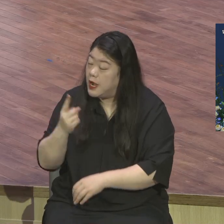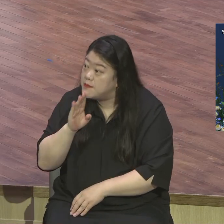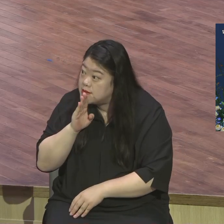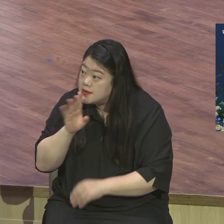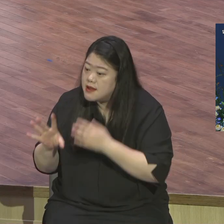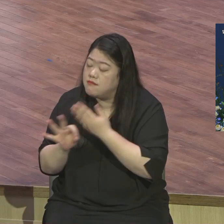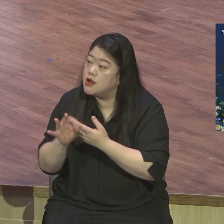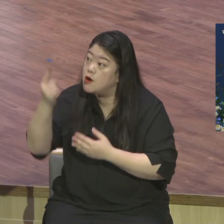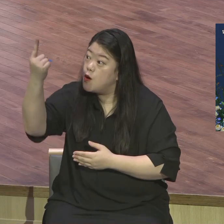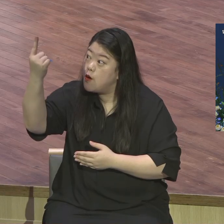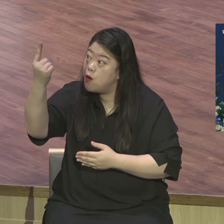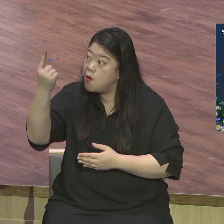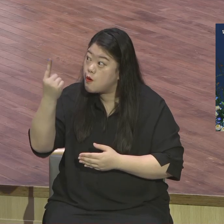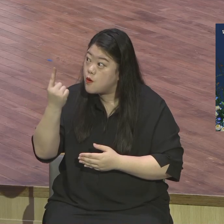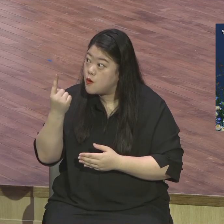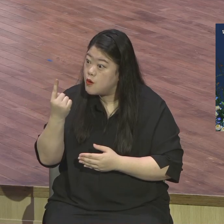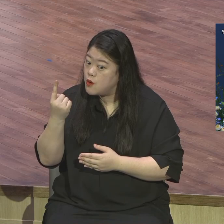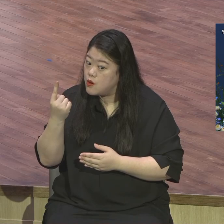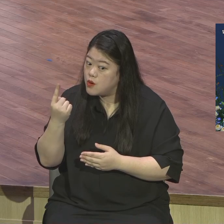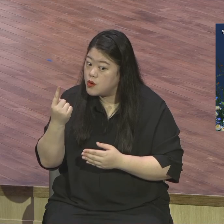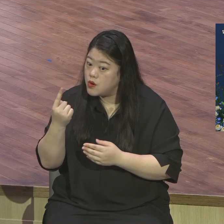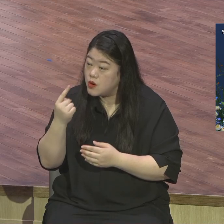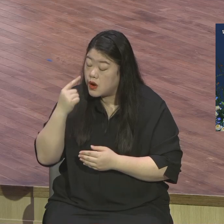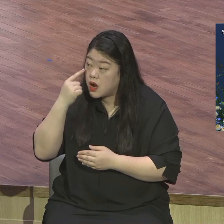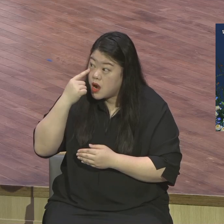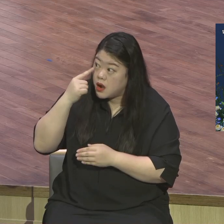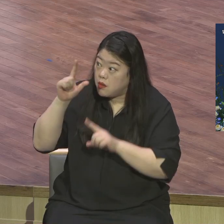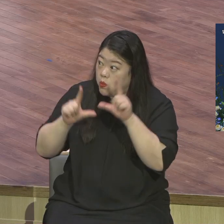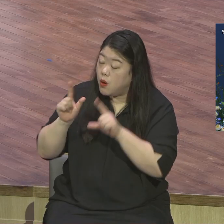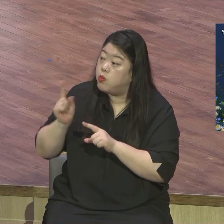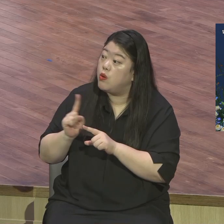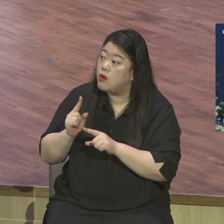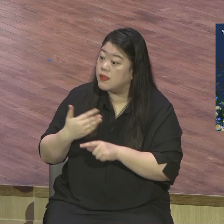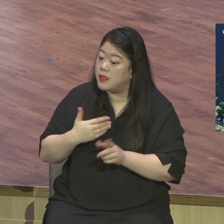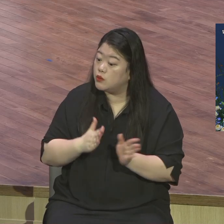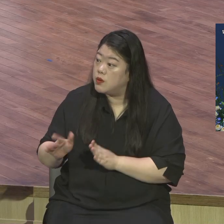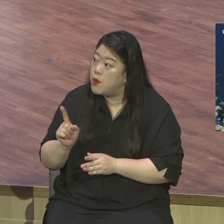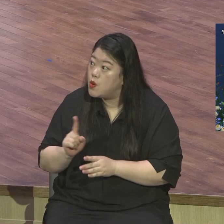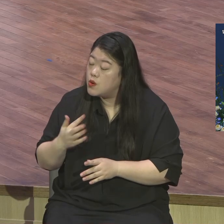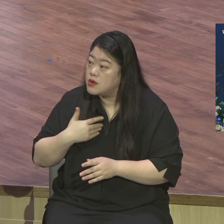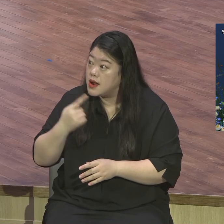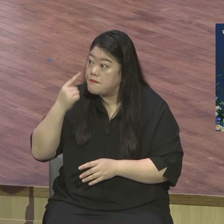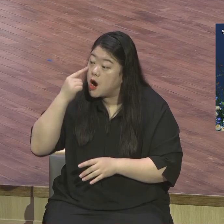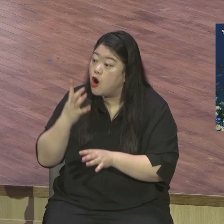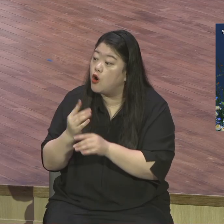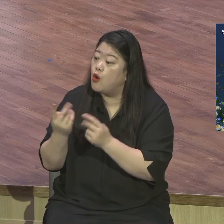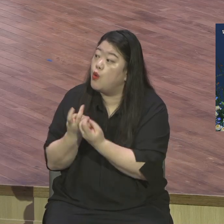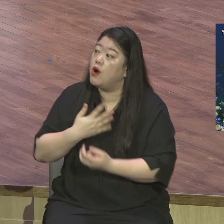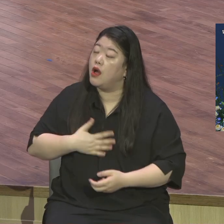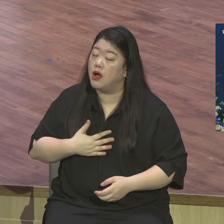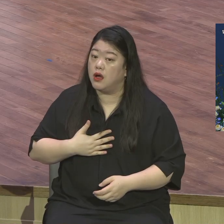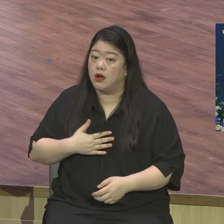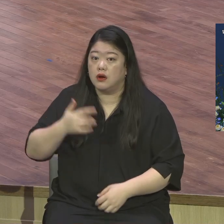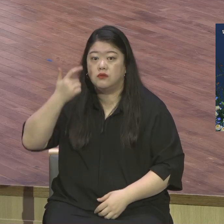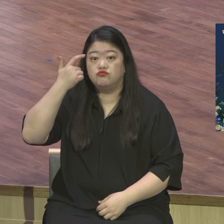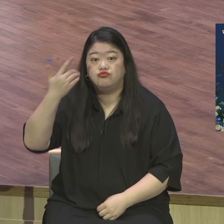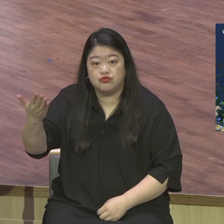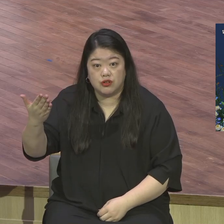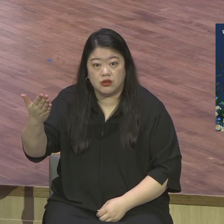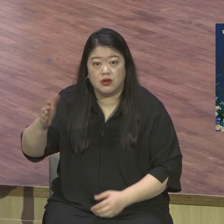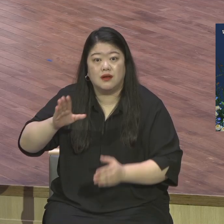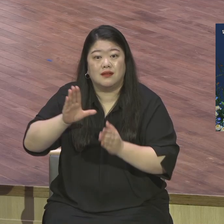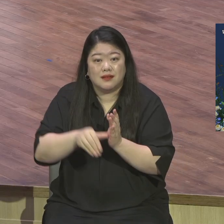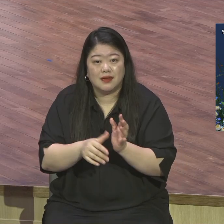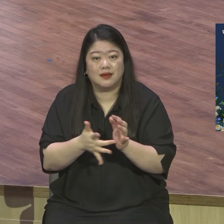올 때에 우리가 어떻게 그러면 살아야 되느냐 종말이 있긴 있는데 그것을 미리 말씀해